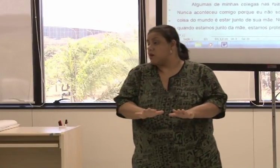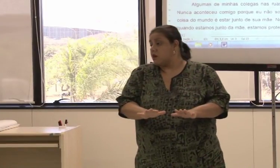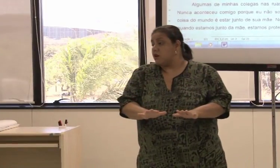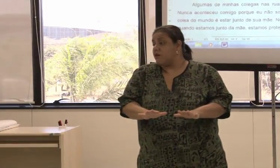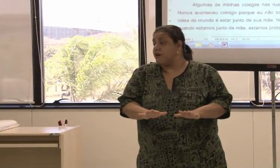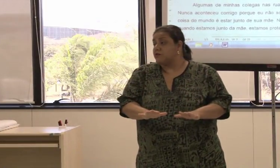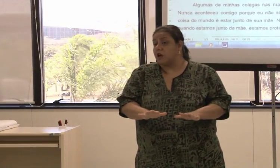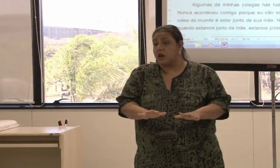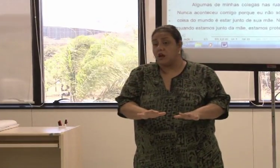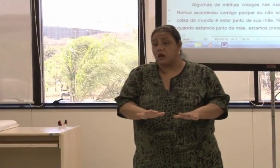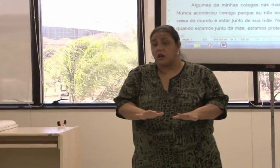E faz o quê?